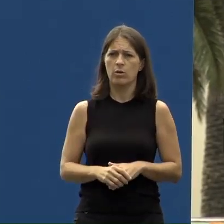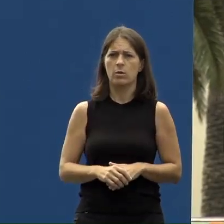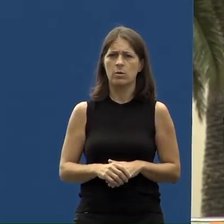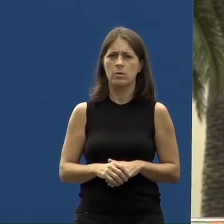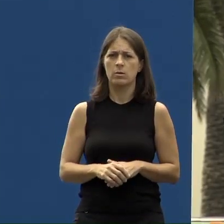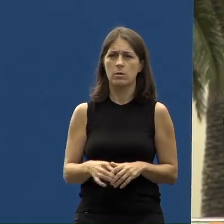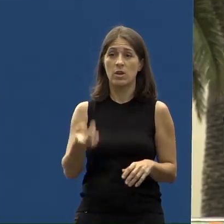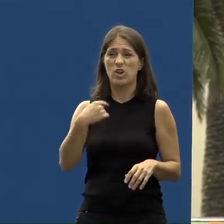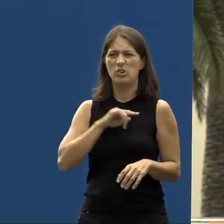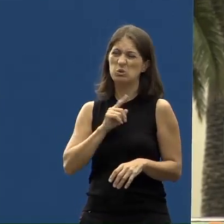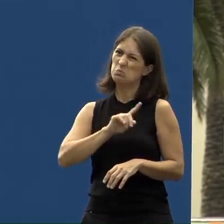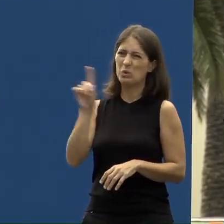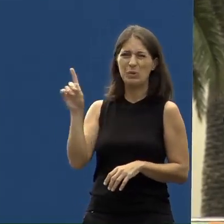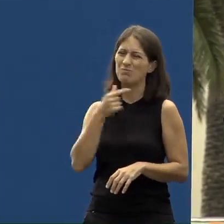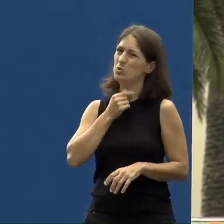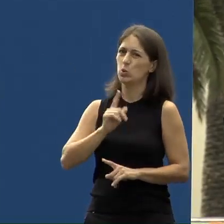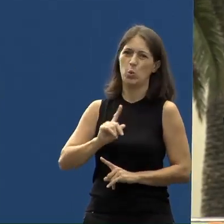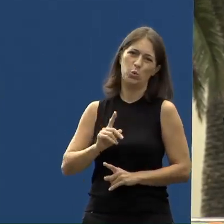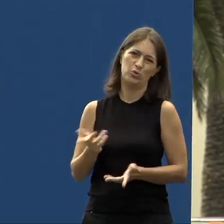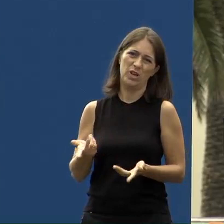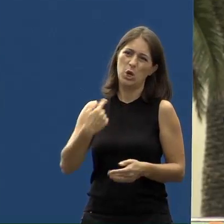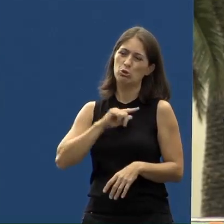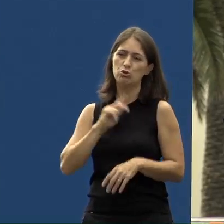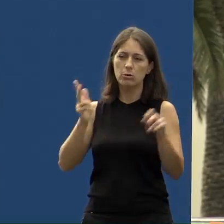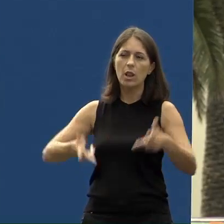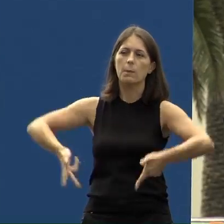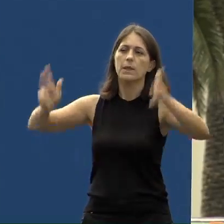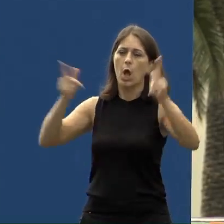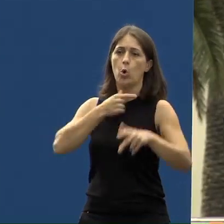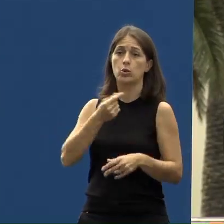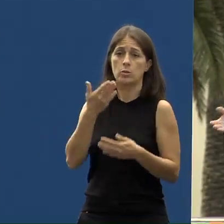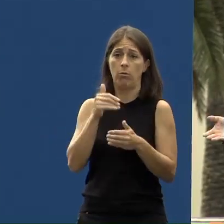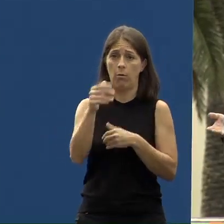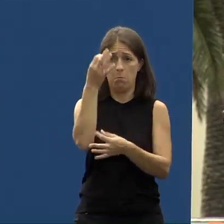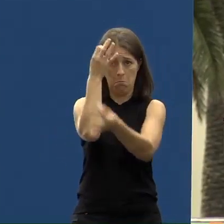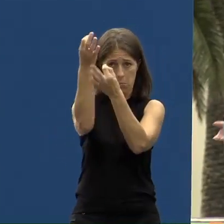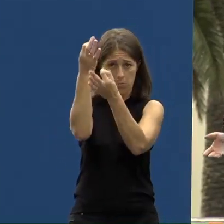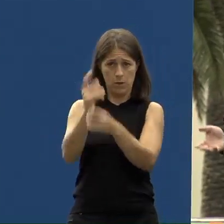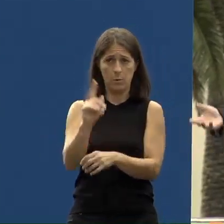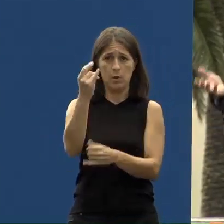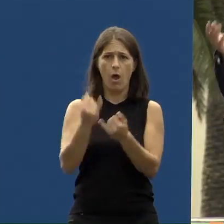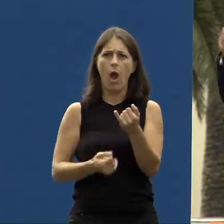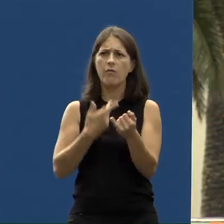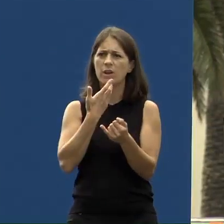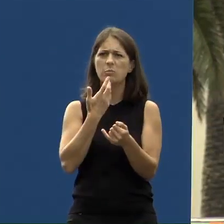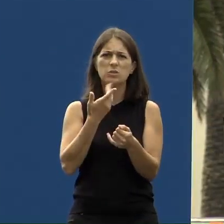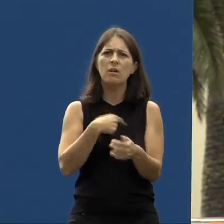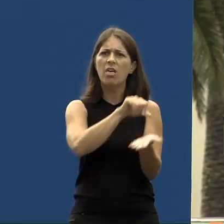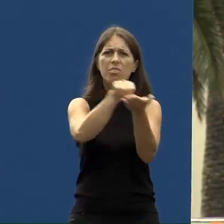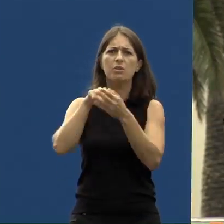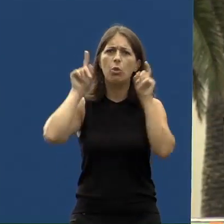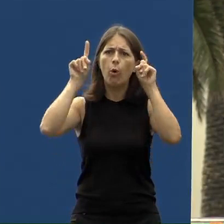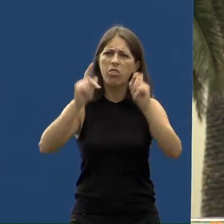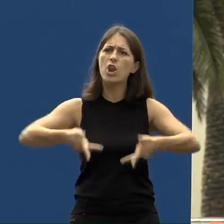Nós somos pouco amigos de prohibir, somos amigos da liberdade, e por iso unha das primeiras medidas tamén será levar tamén a liberdade aos centros de